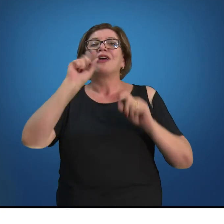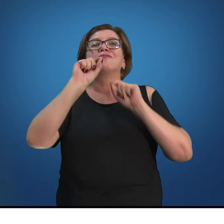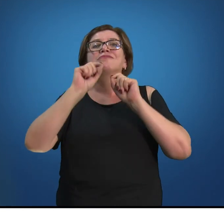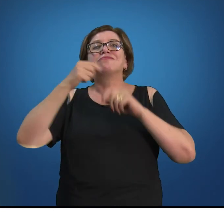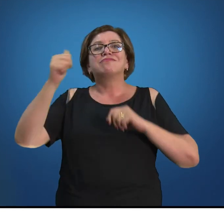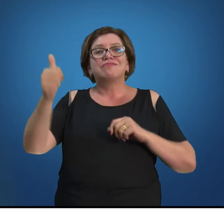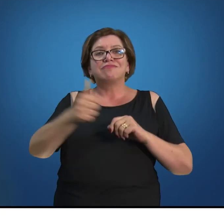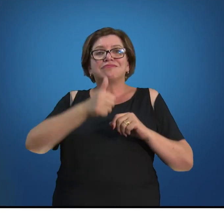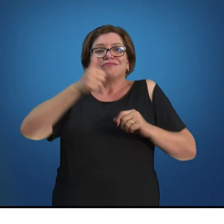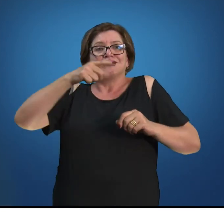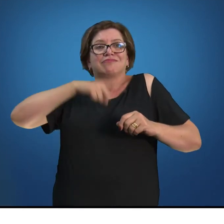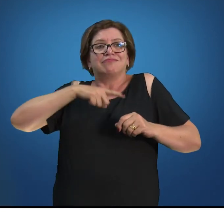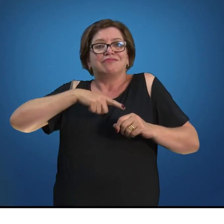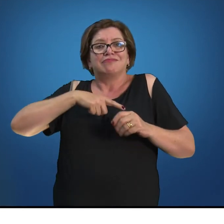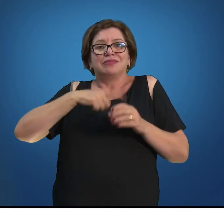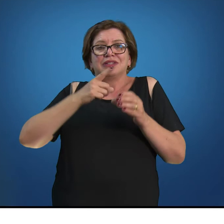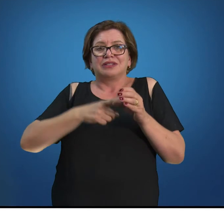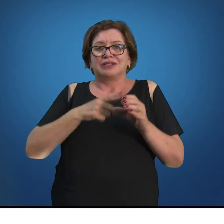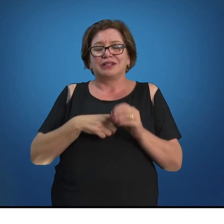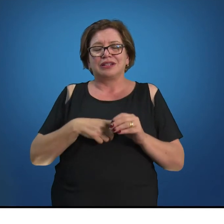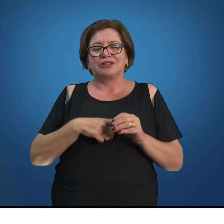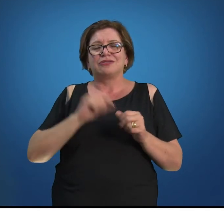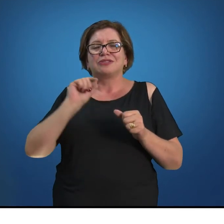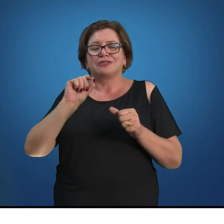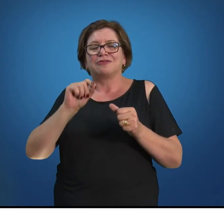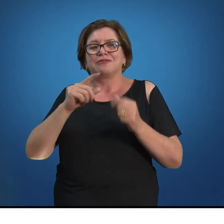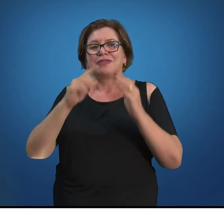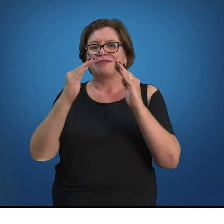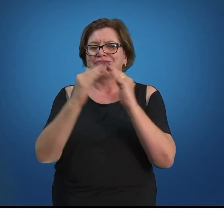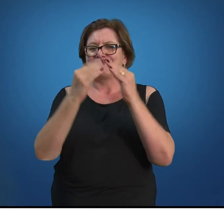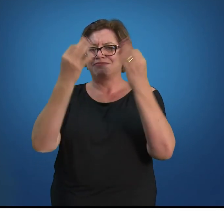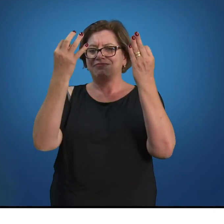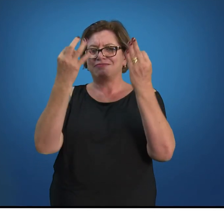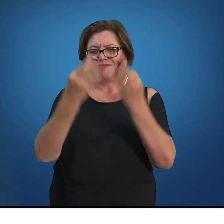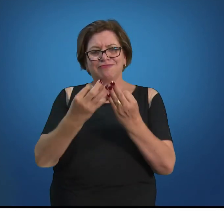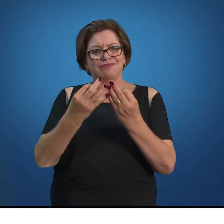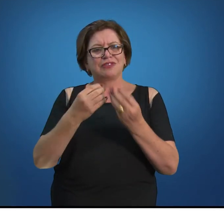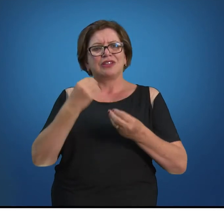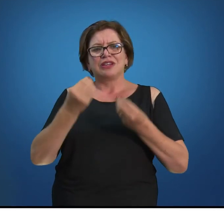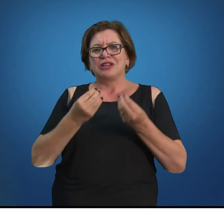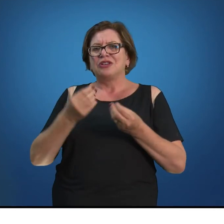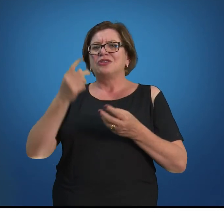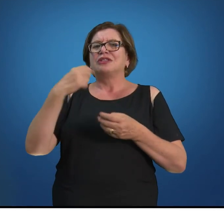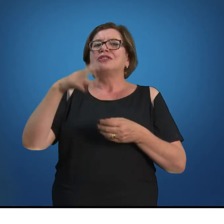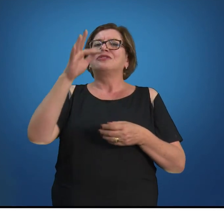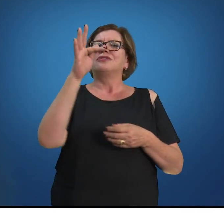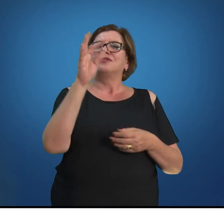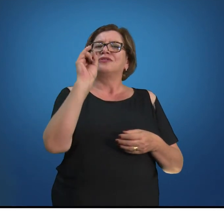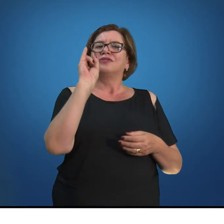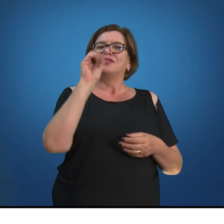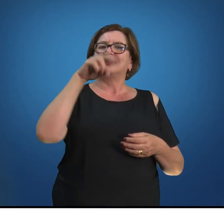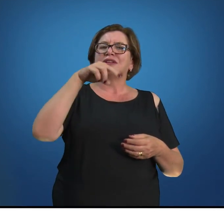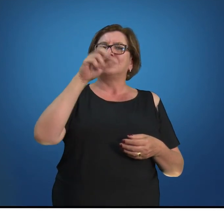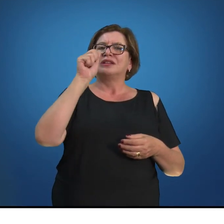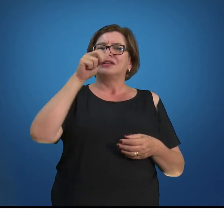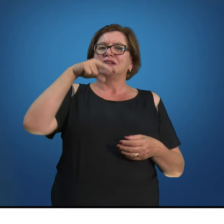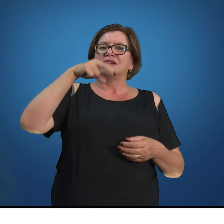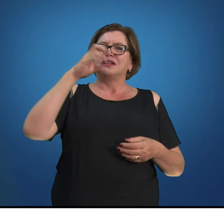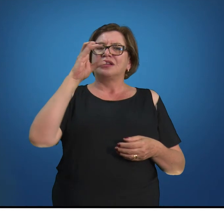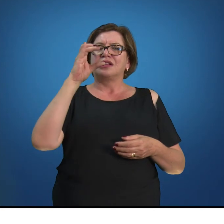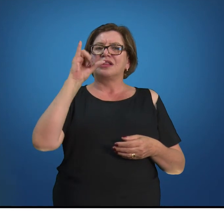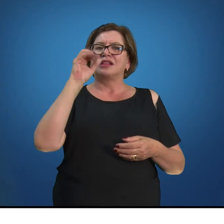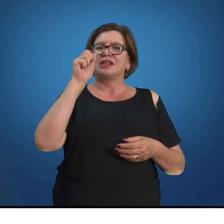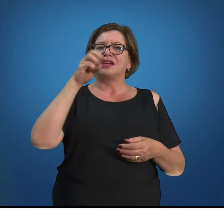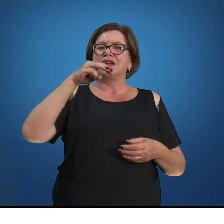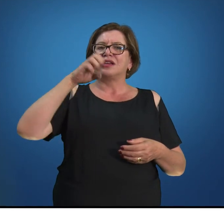diferentemente de onde vem, uma moradia digna, com acesso a financiamentos, com regularização fundiária, com atendimento